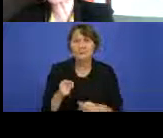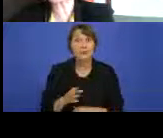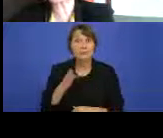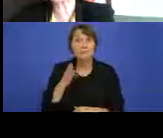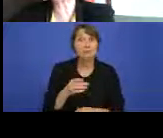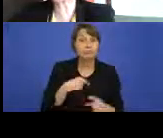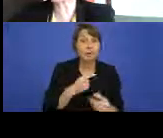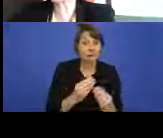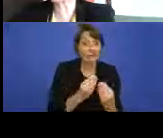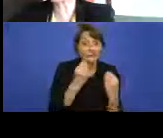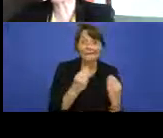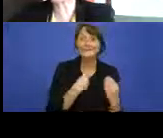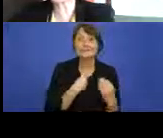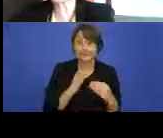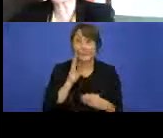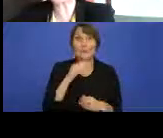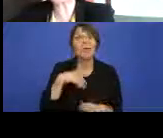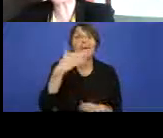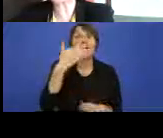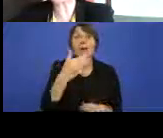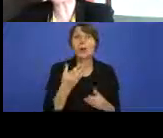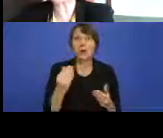opportunités et permettre de sortir de la pauvreté.